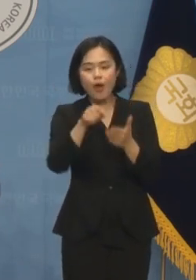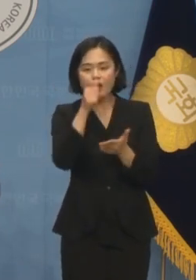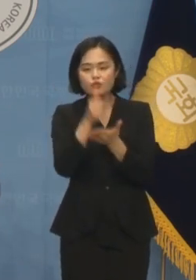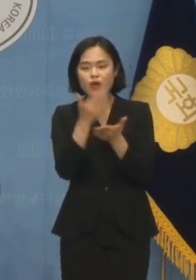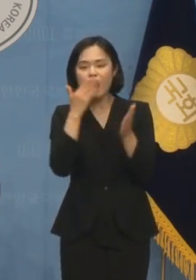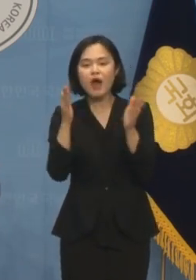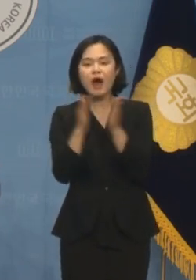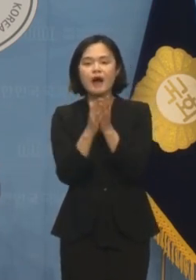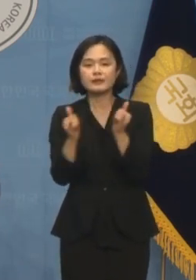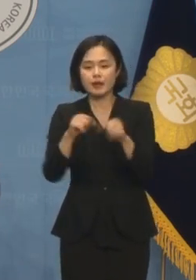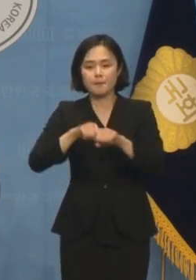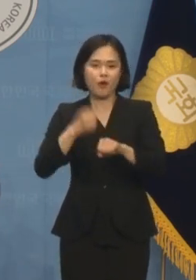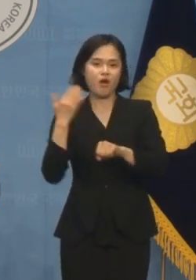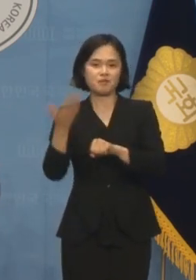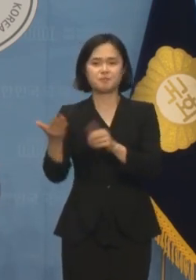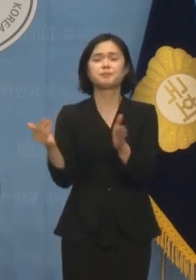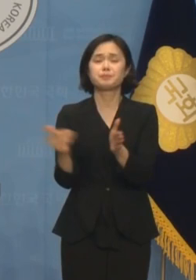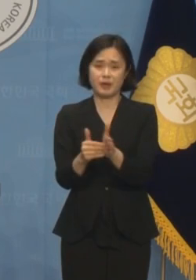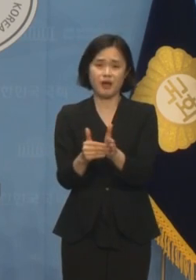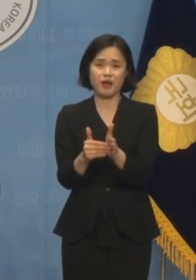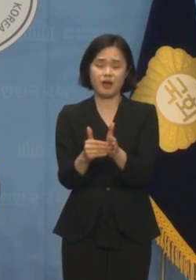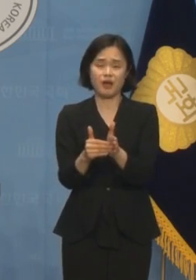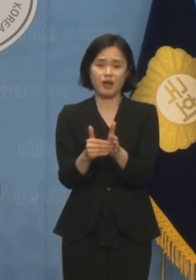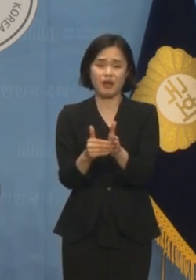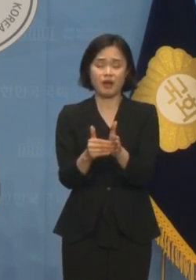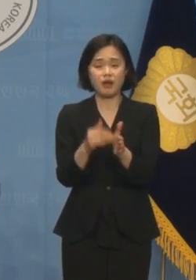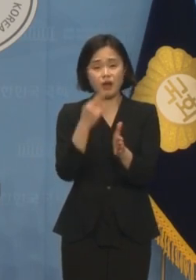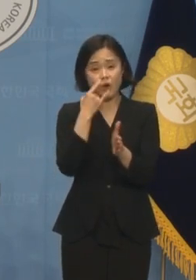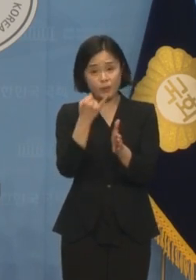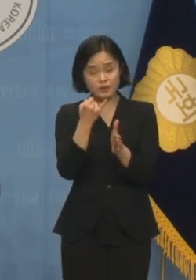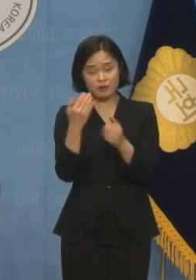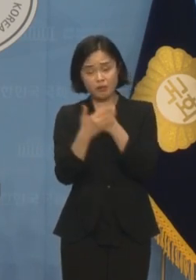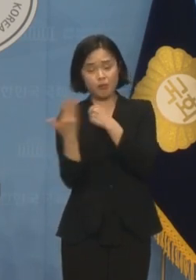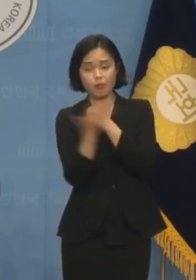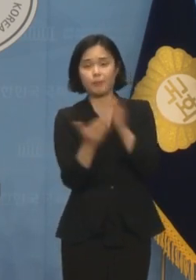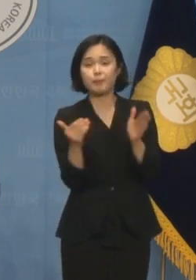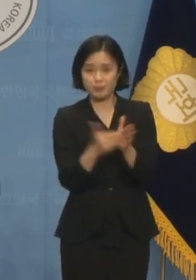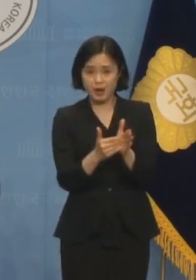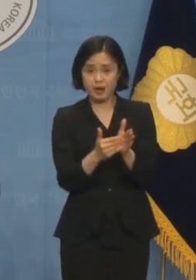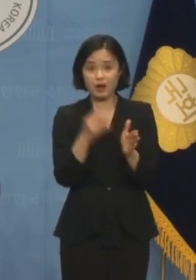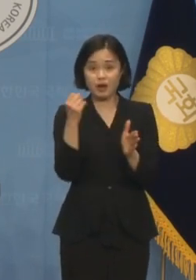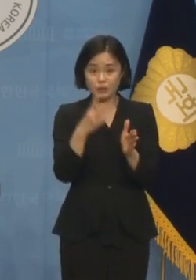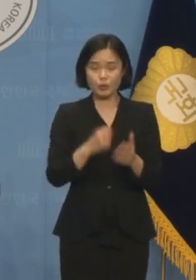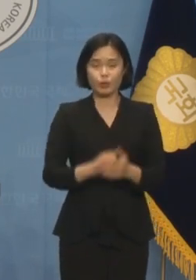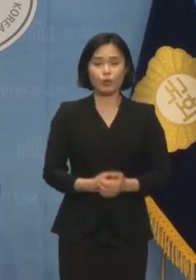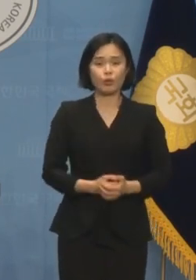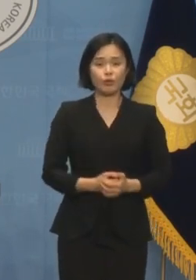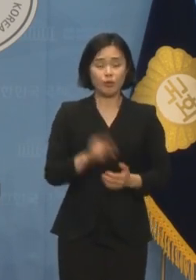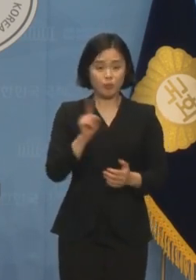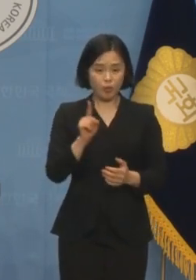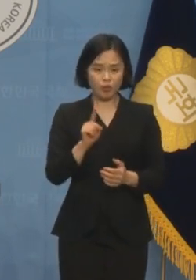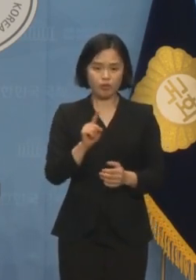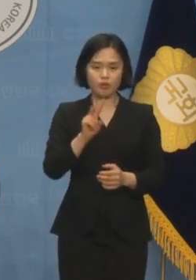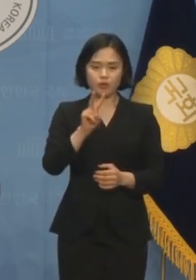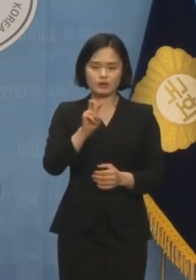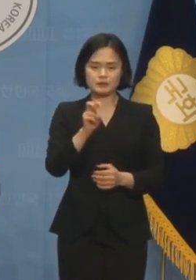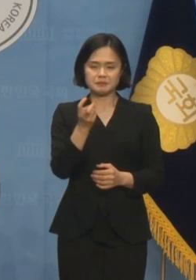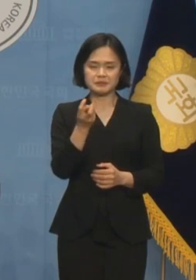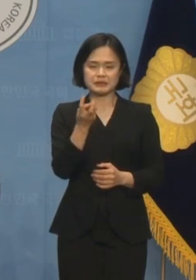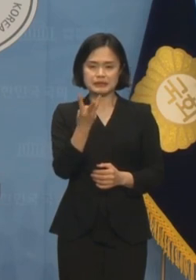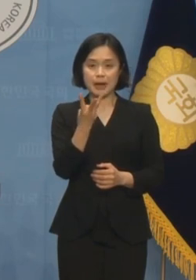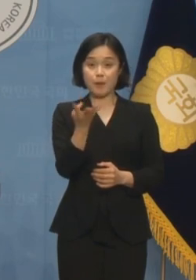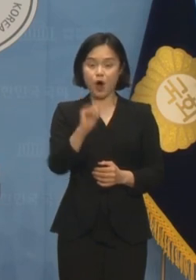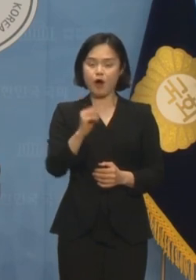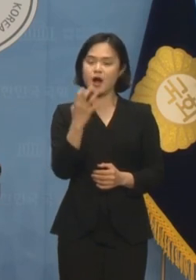조작에 참여해 얻은 수익이 23억 원에 달한다는 표현이 윤 대통령이 몸담았던 검찰의